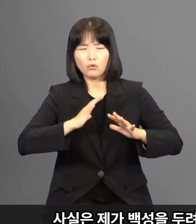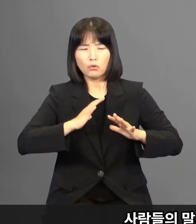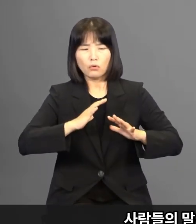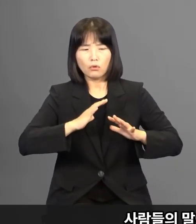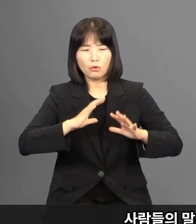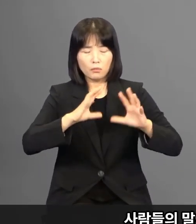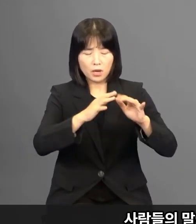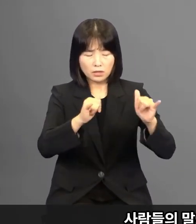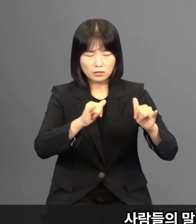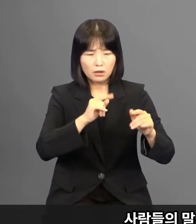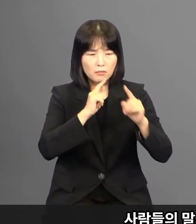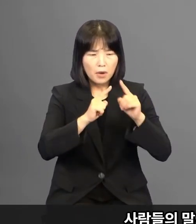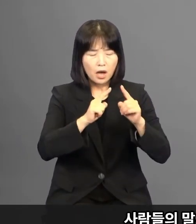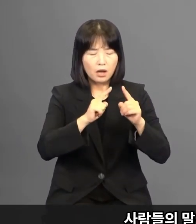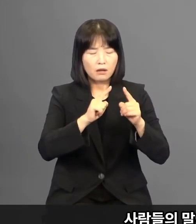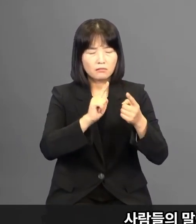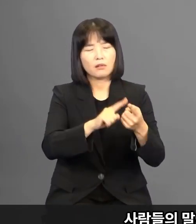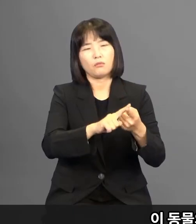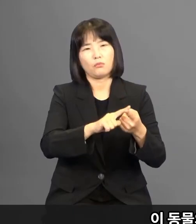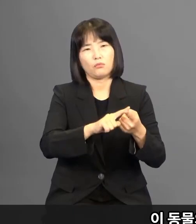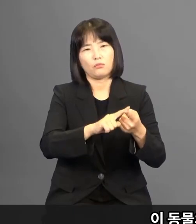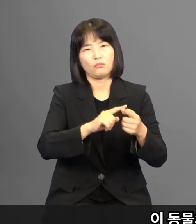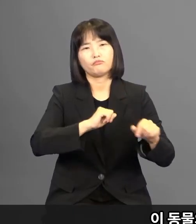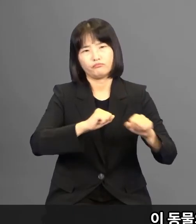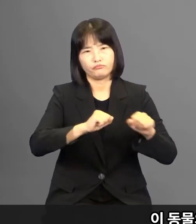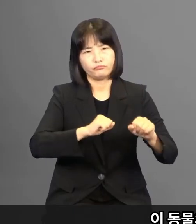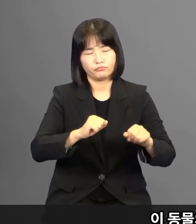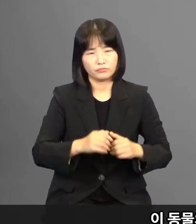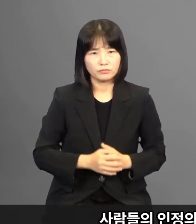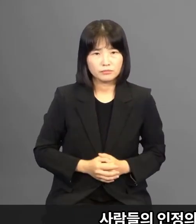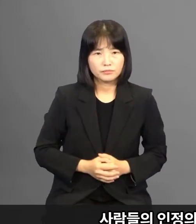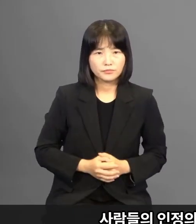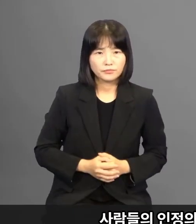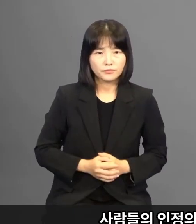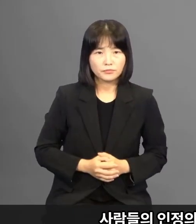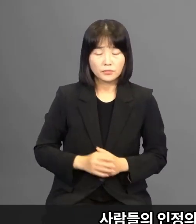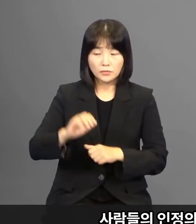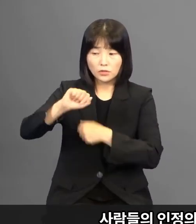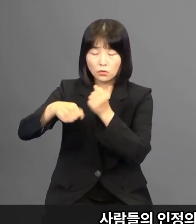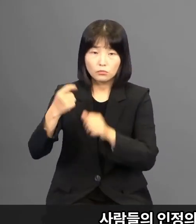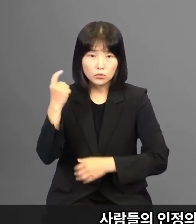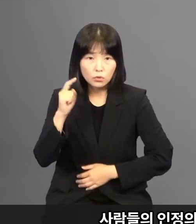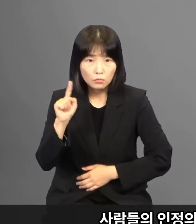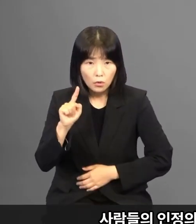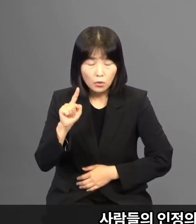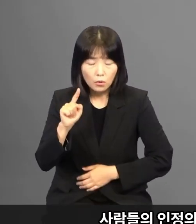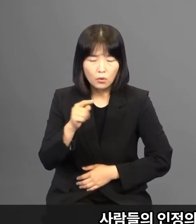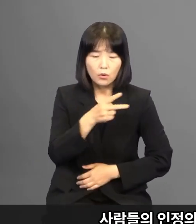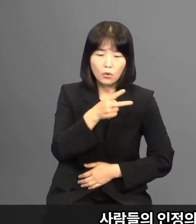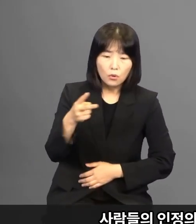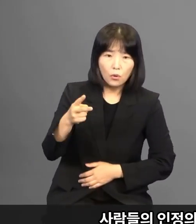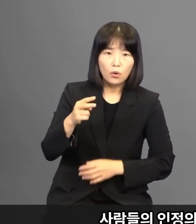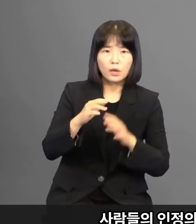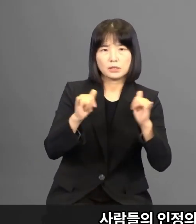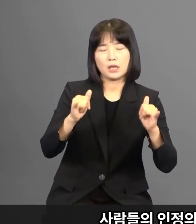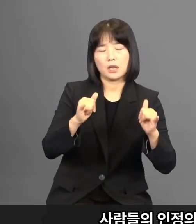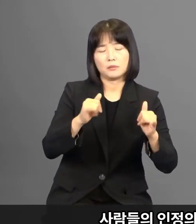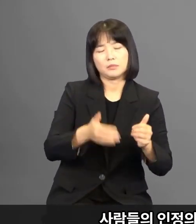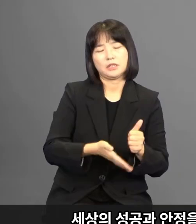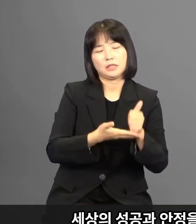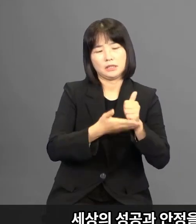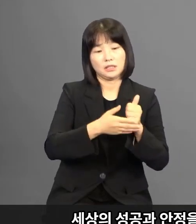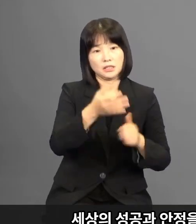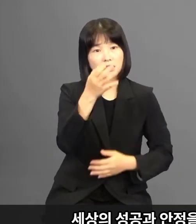청종하였습니다. 사람들의 말이 더 크게 들렸던 겁니다. 이 동물의 소리는 무엇이냐? 사람들의 인정의 소리, 사람들의 칭찬의